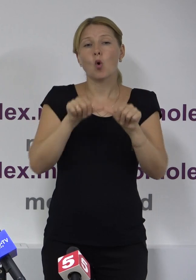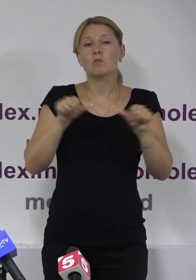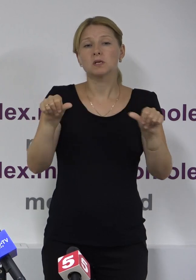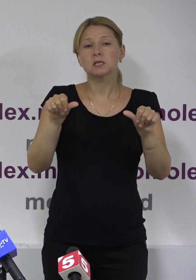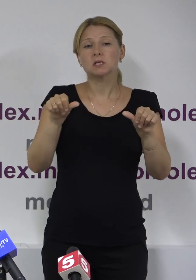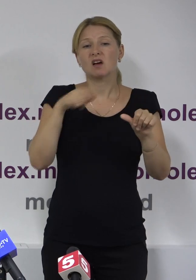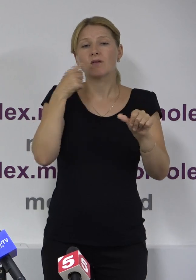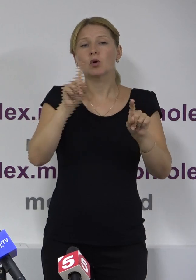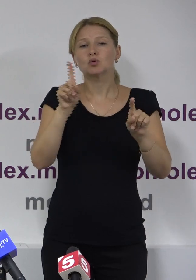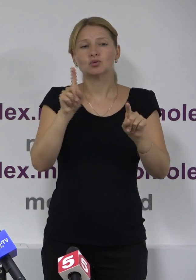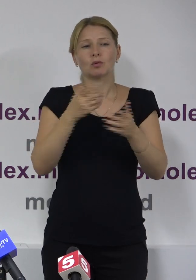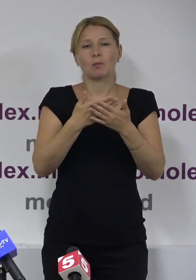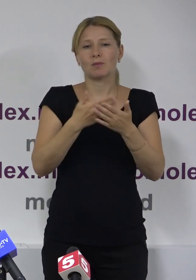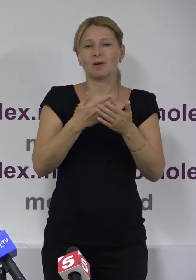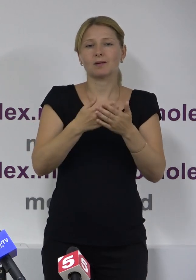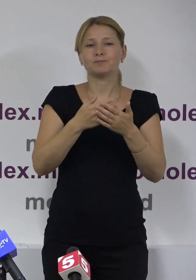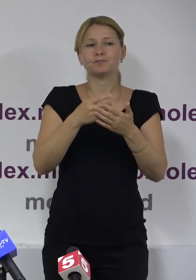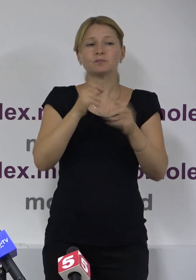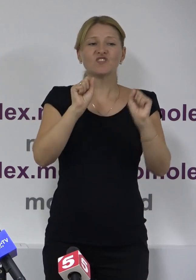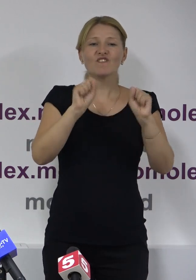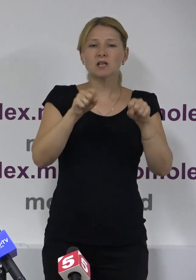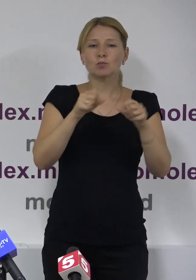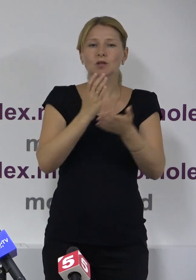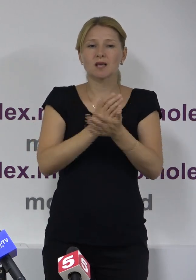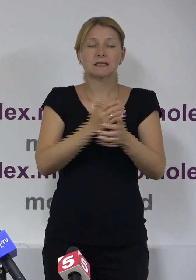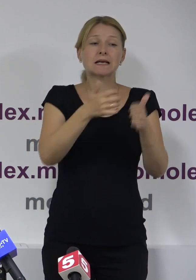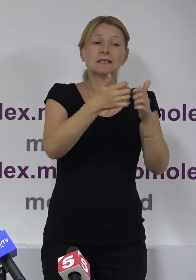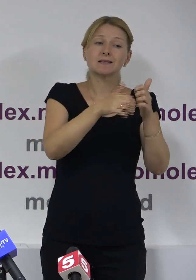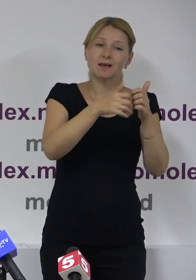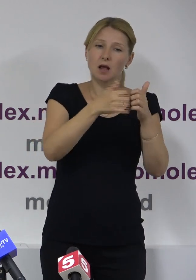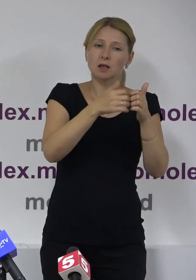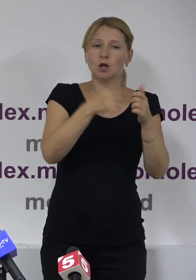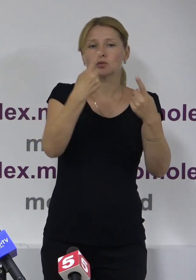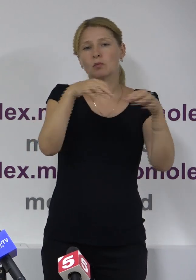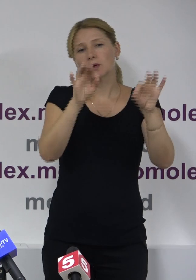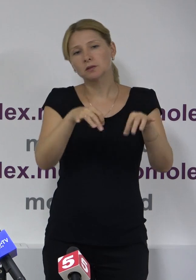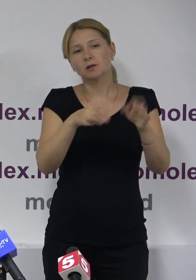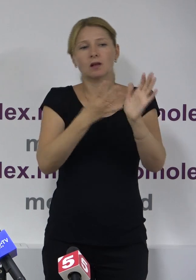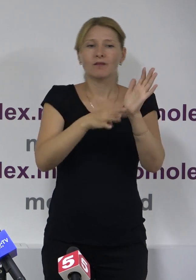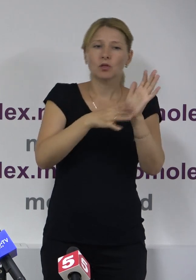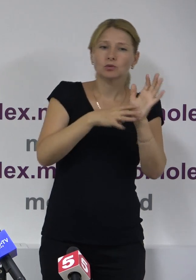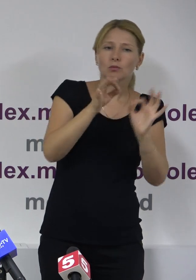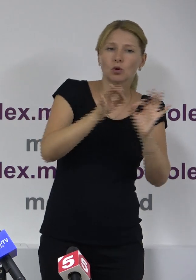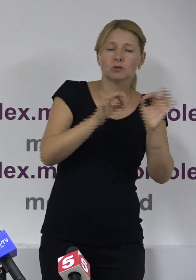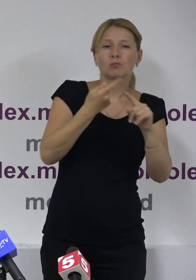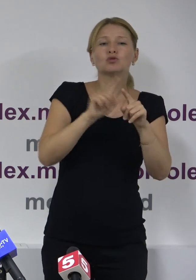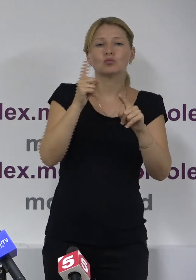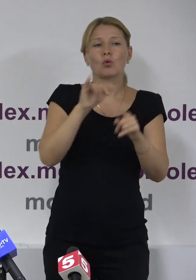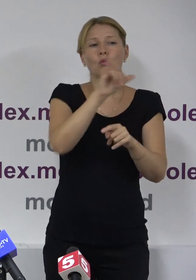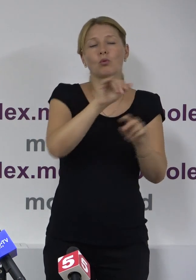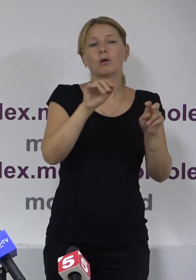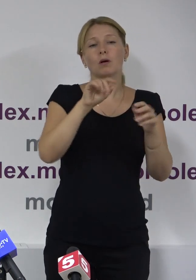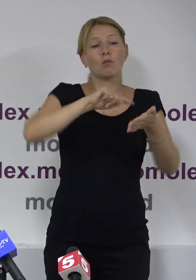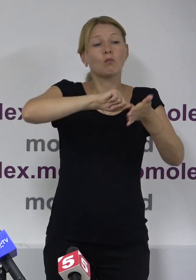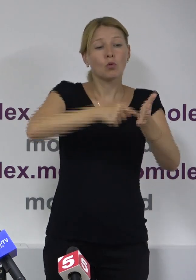probabilitate mică, medie, înaltă de a fi create, adică înțelegem că probabil totuși acesta nu va fi numărul final de secții de votare, ci urmează a fi